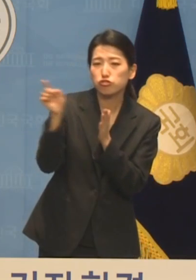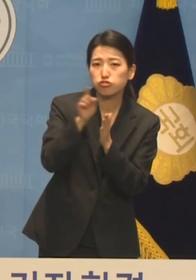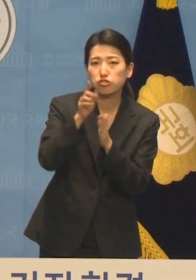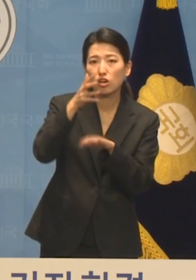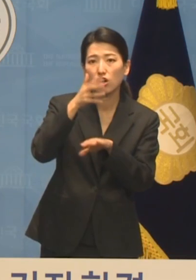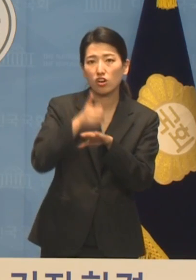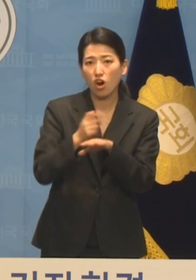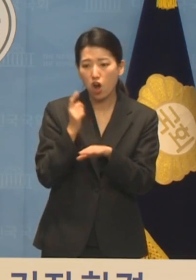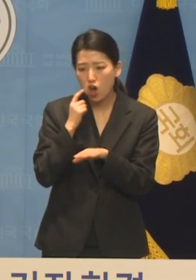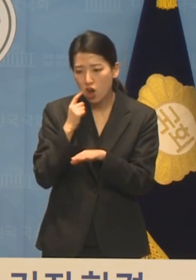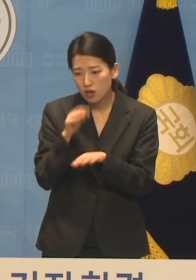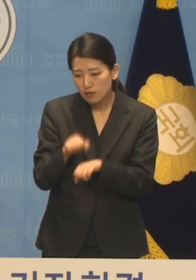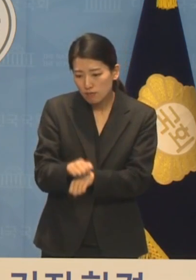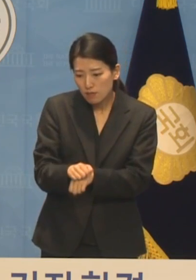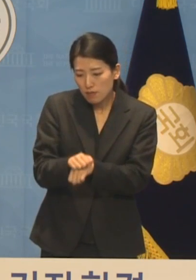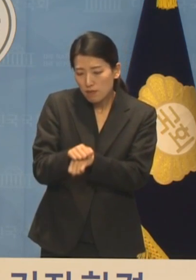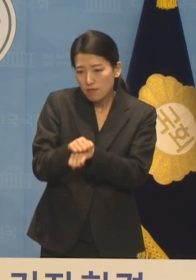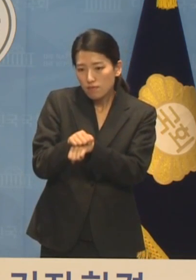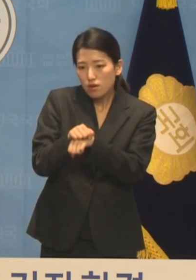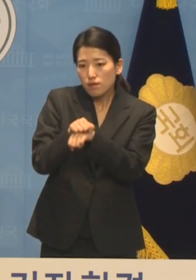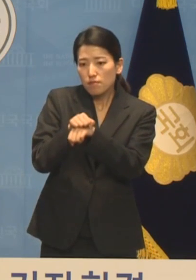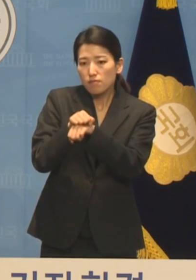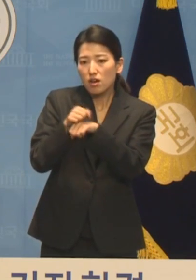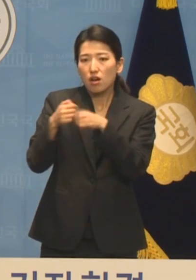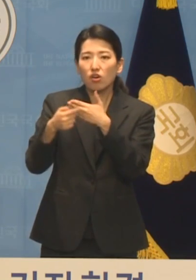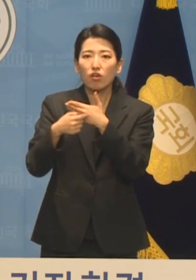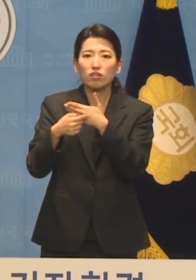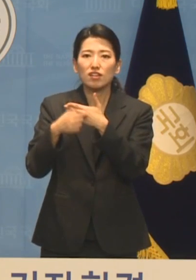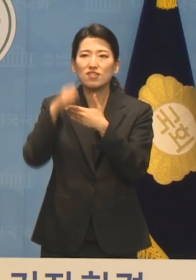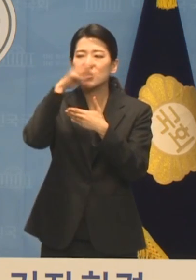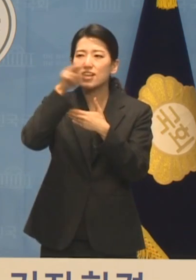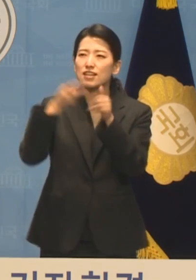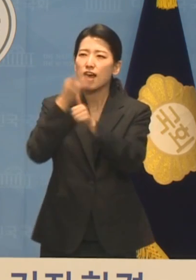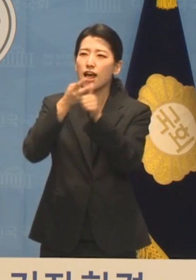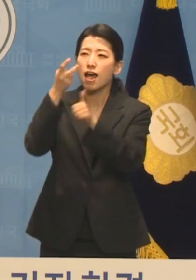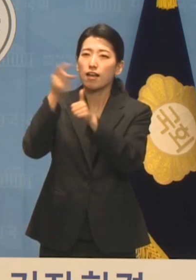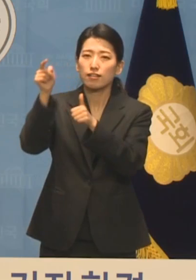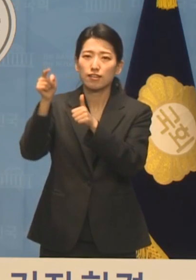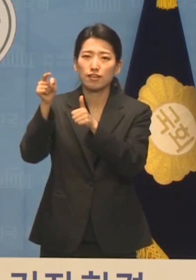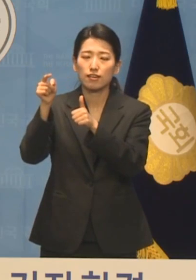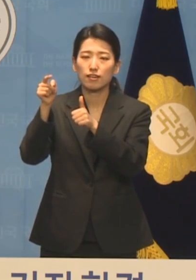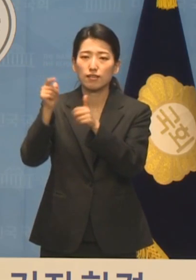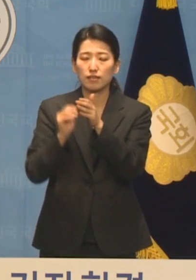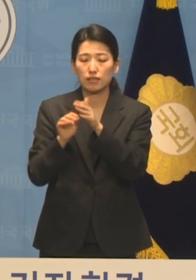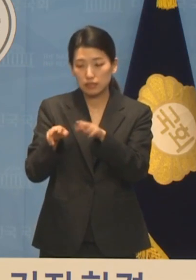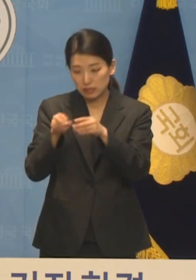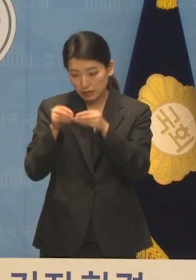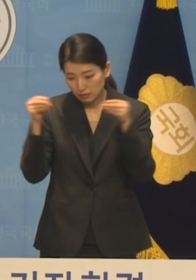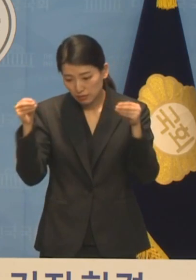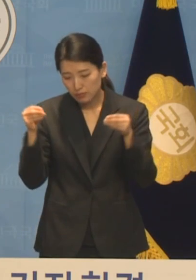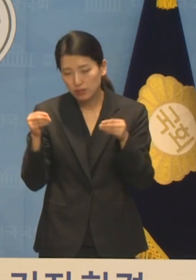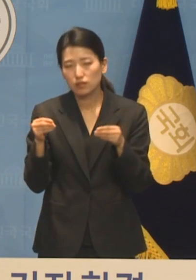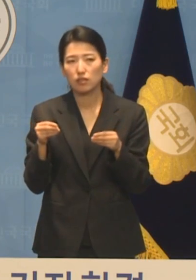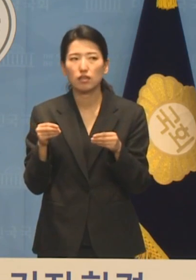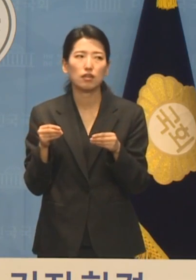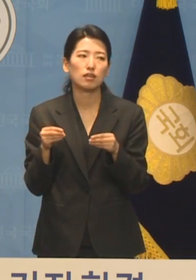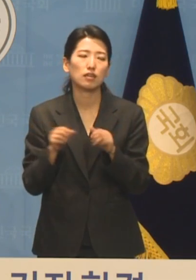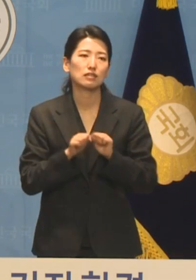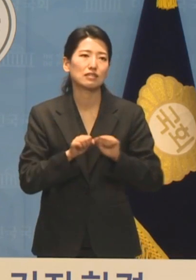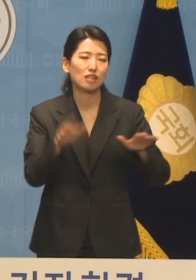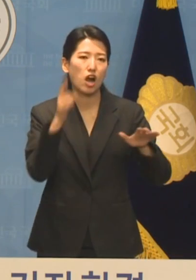산이 모두 종북 세력 등이 조직적으로 유포한 것임이 드러나고 있습니다. 당시 촛불